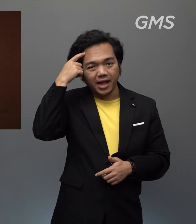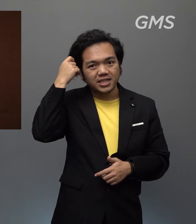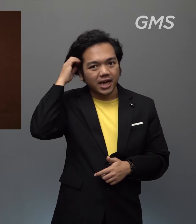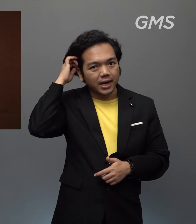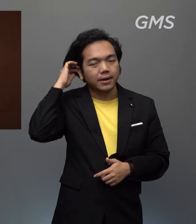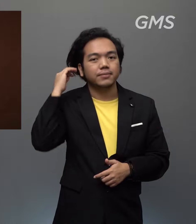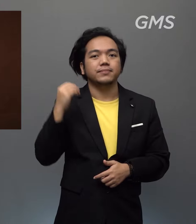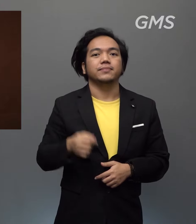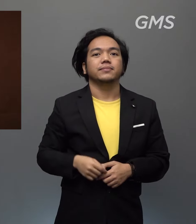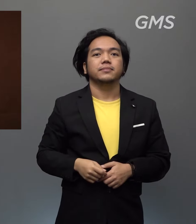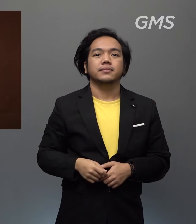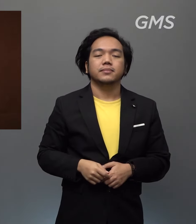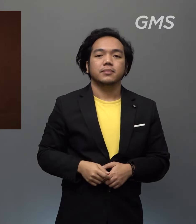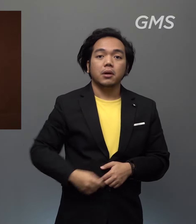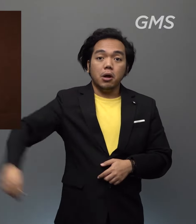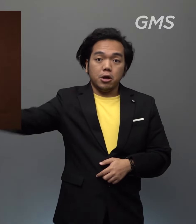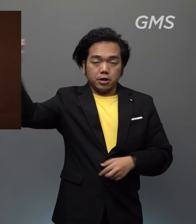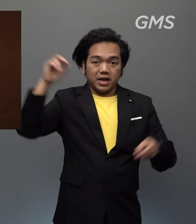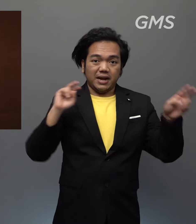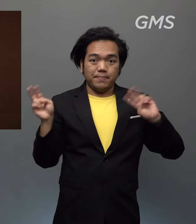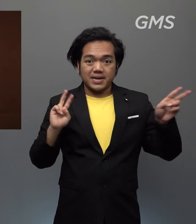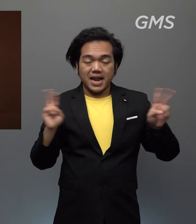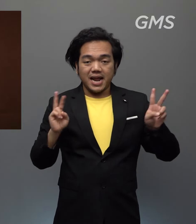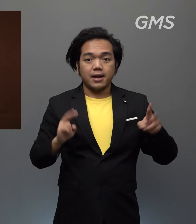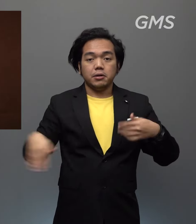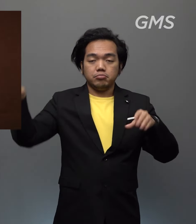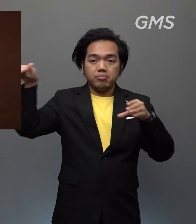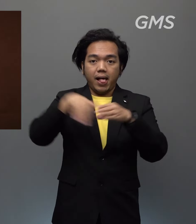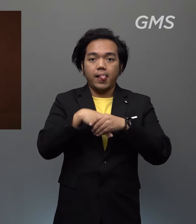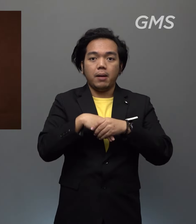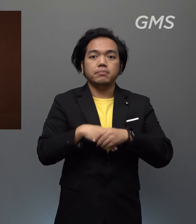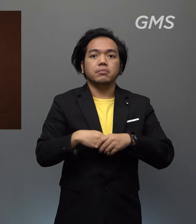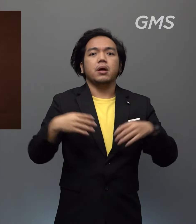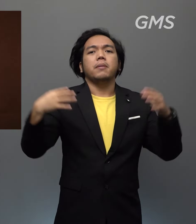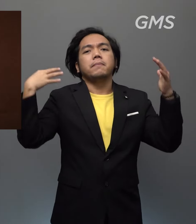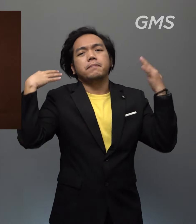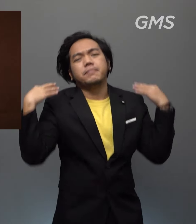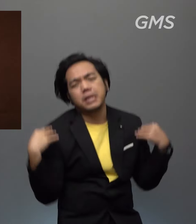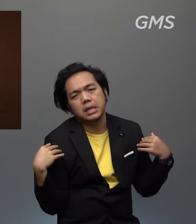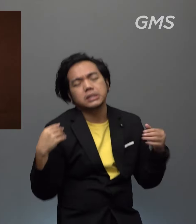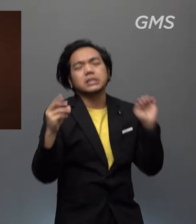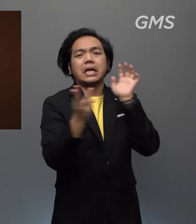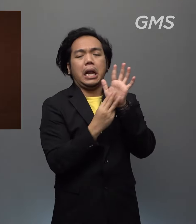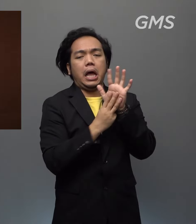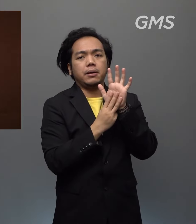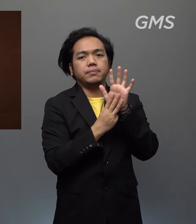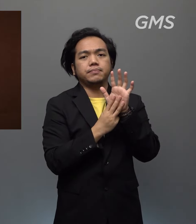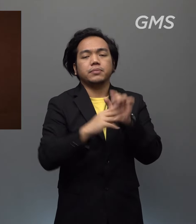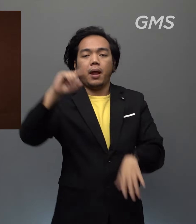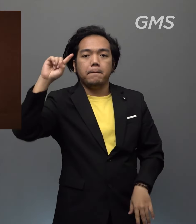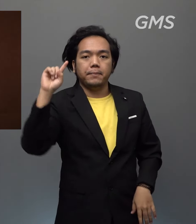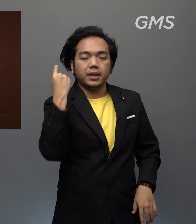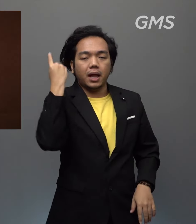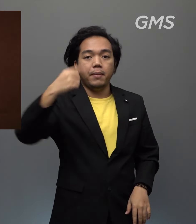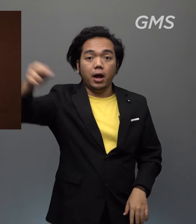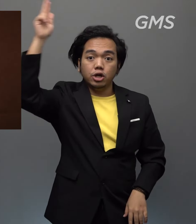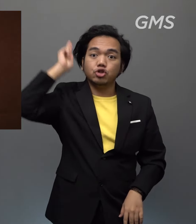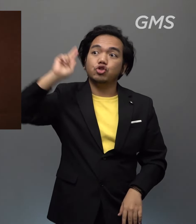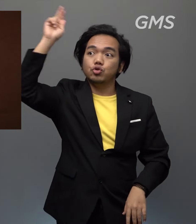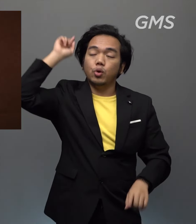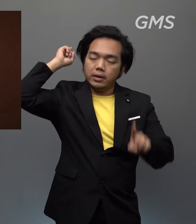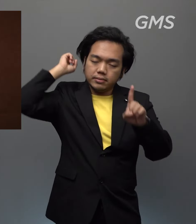Kemenangan di dalam keterpurukan. Pertama, Tuhan setia. Yang kedua,